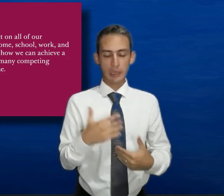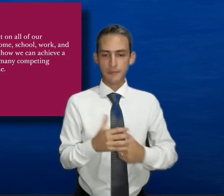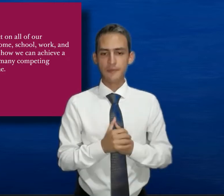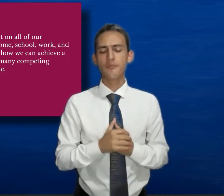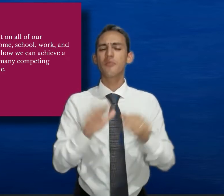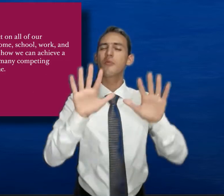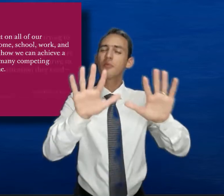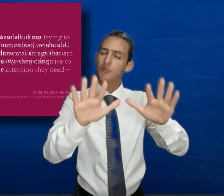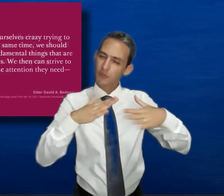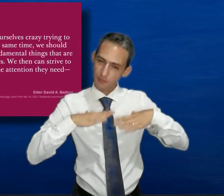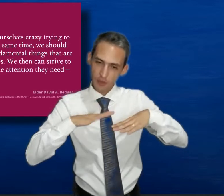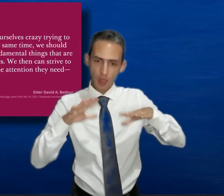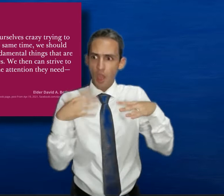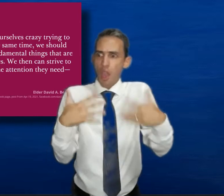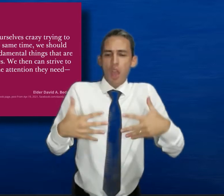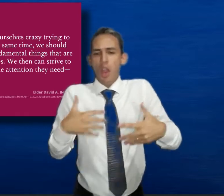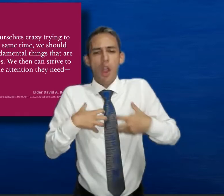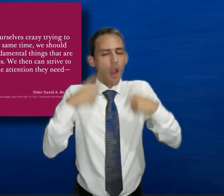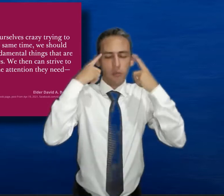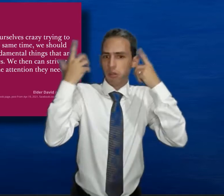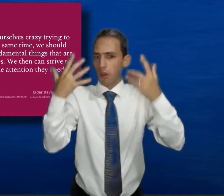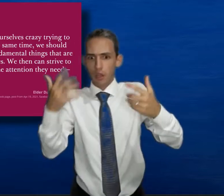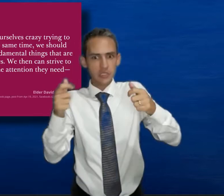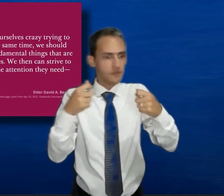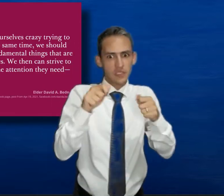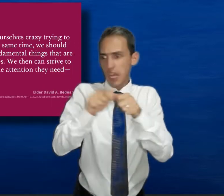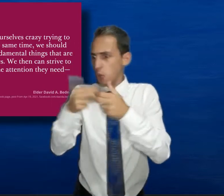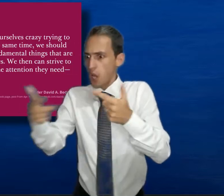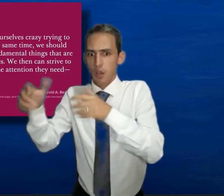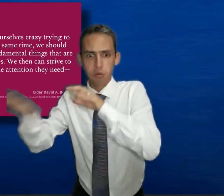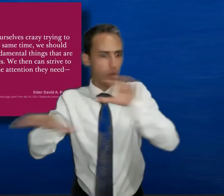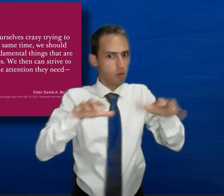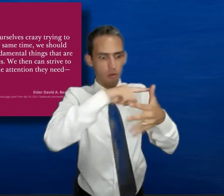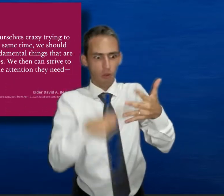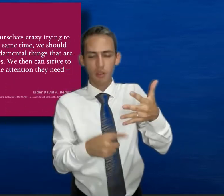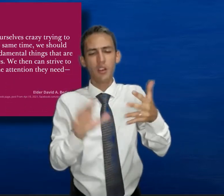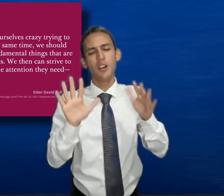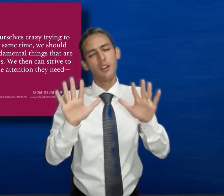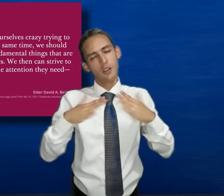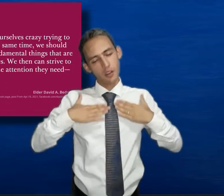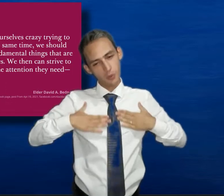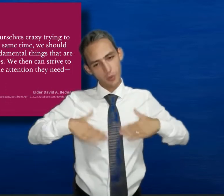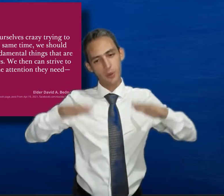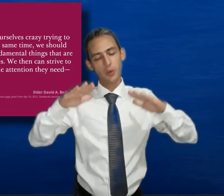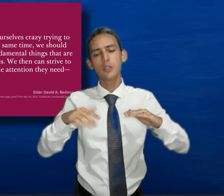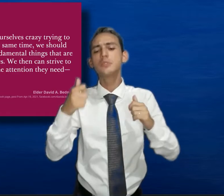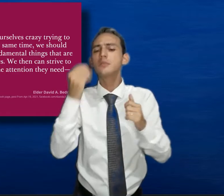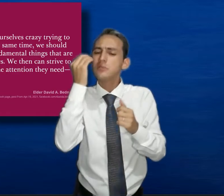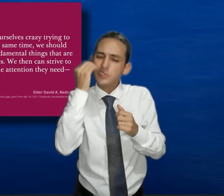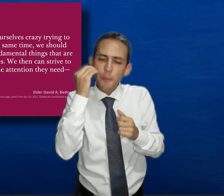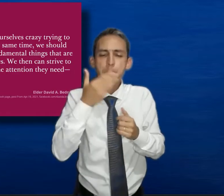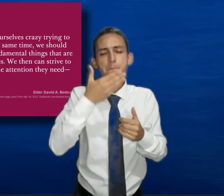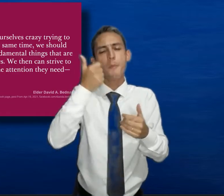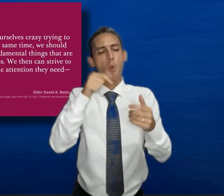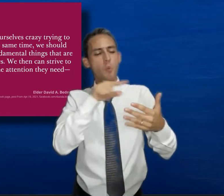obrigações que disputam o nosso tempo. Em vez de enlouquecermos tentando fazer tudo ao mesmo tempo, devemos identificar as poucas